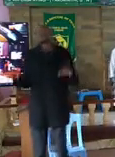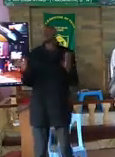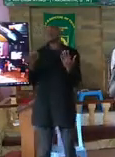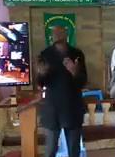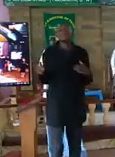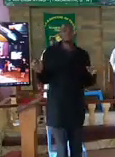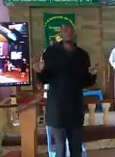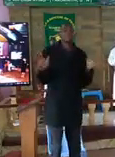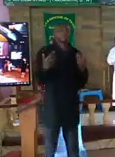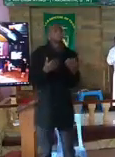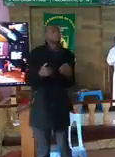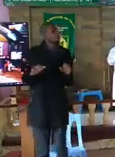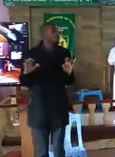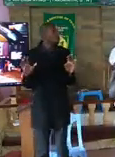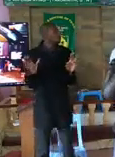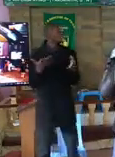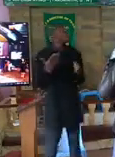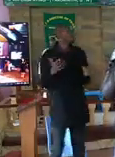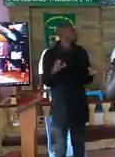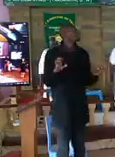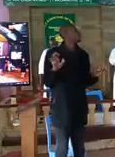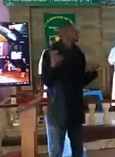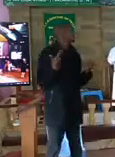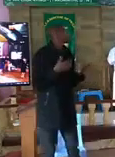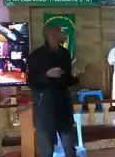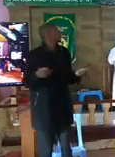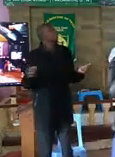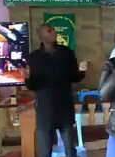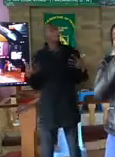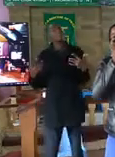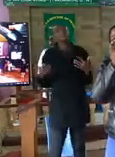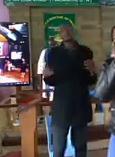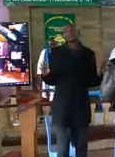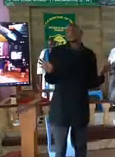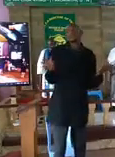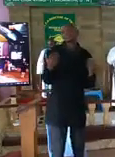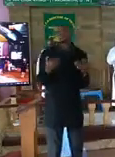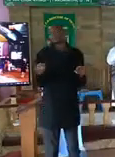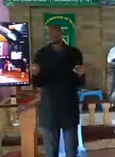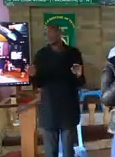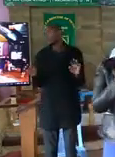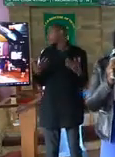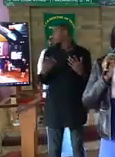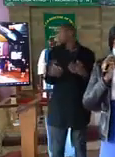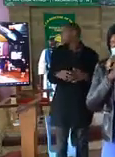Yeah.